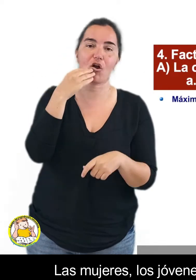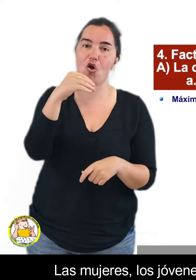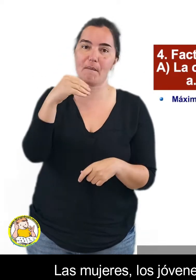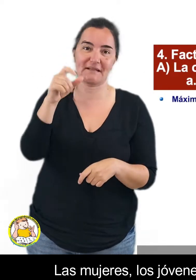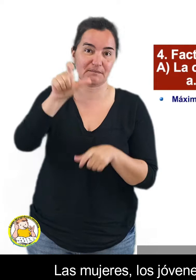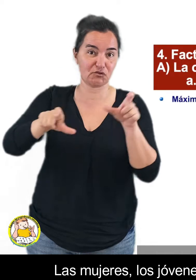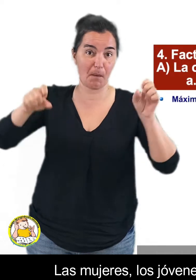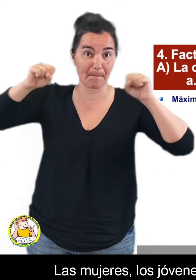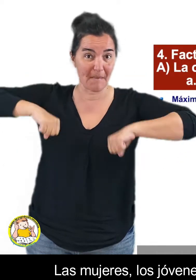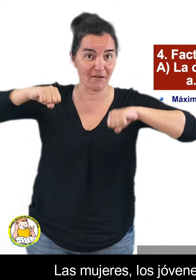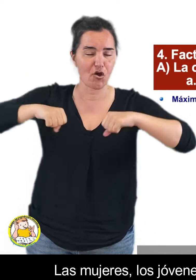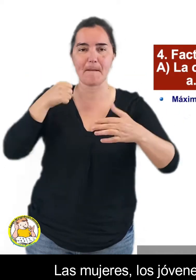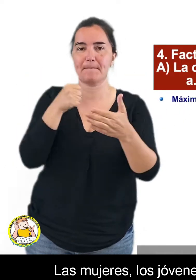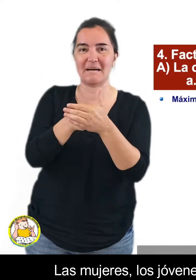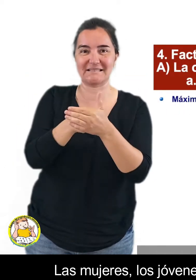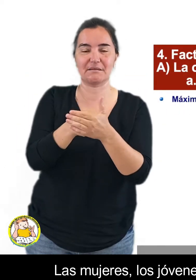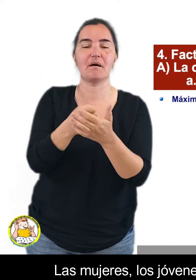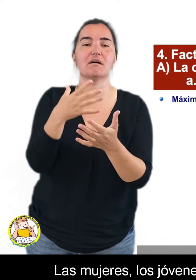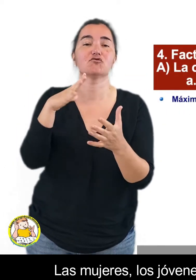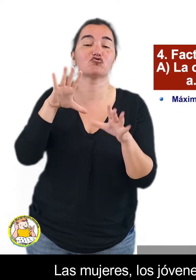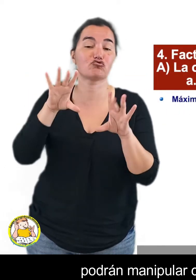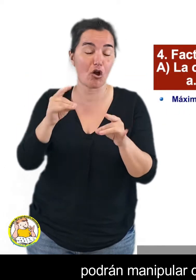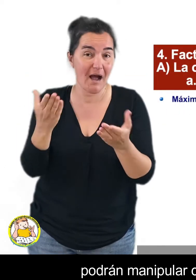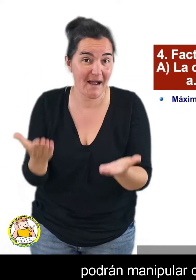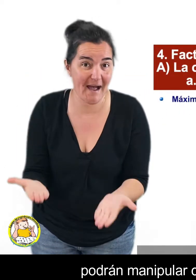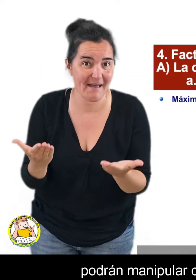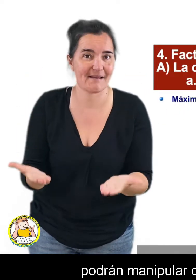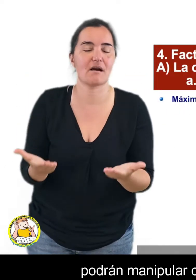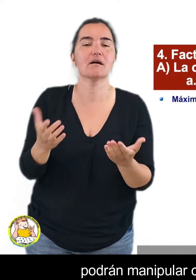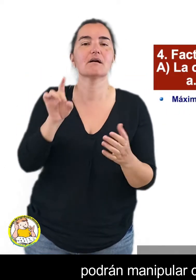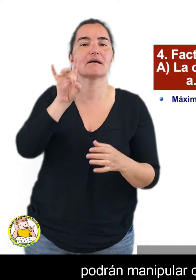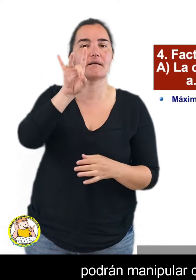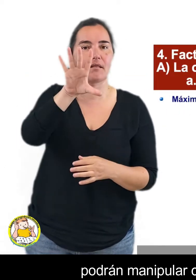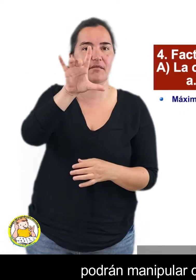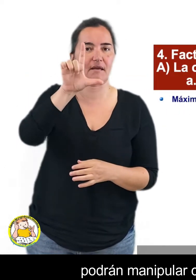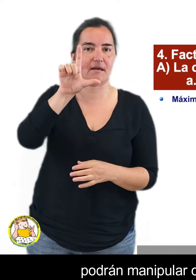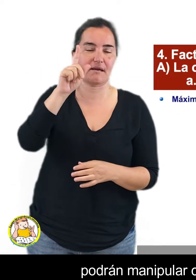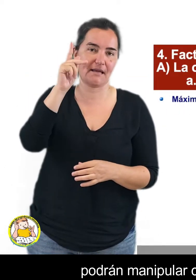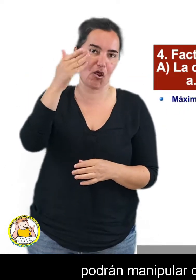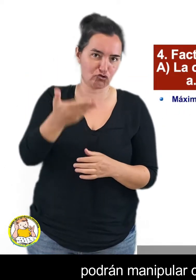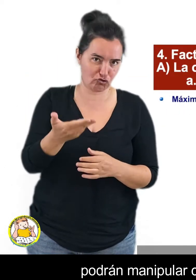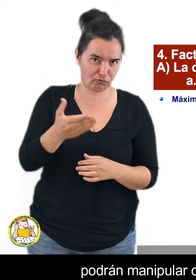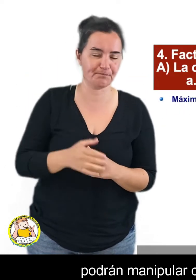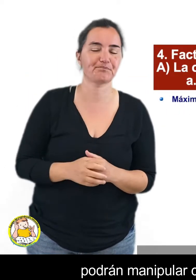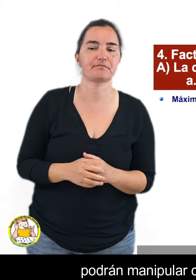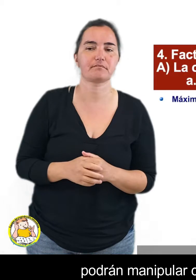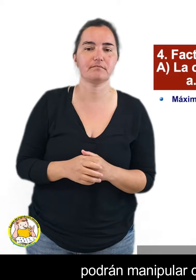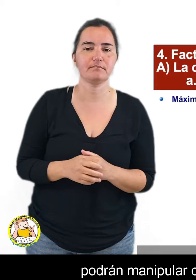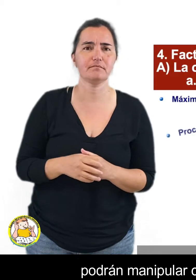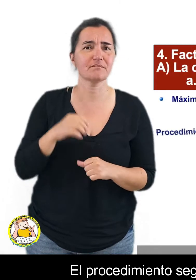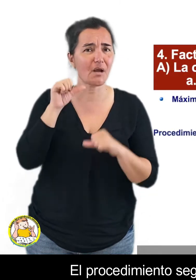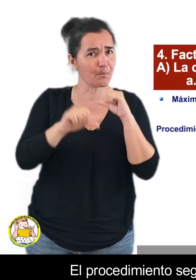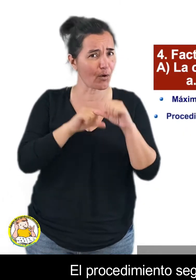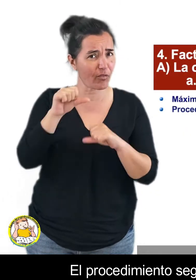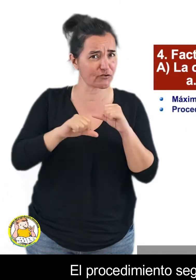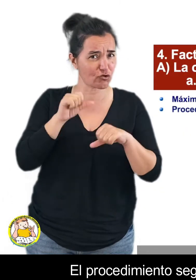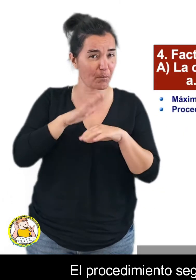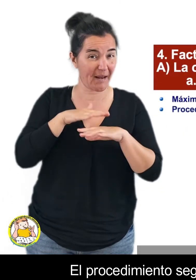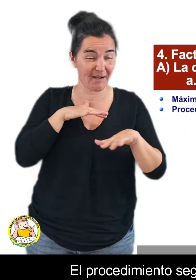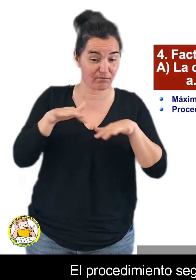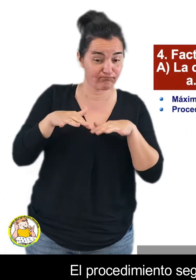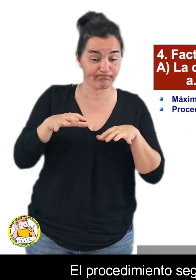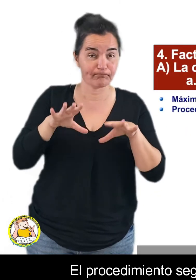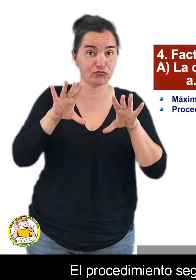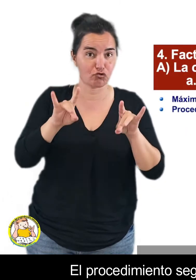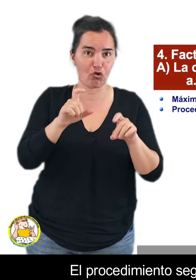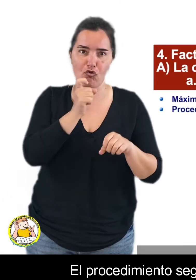mujeres, los jóvenes y las personas mayores como máximo podrán manipular cargas en el trabajo de 15 kilogramos. El procedimiento